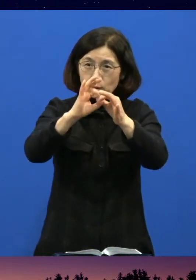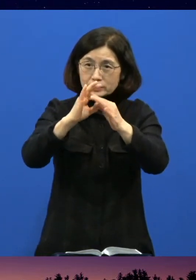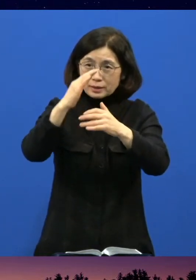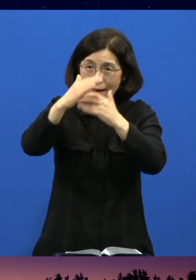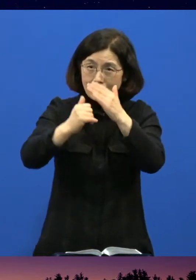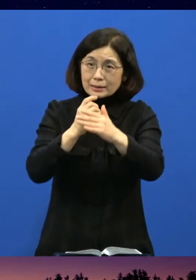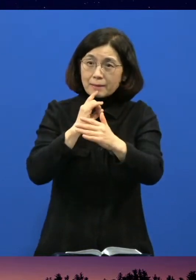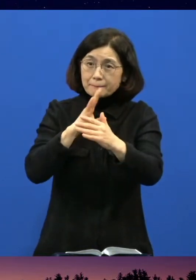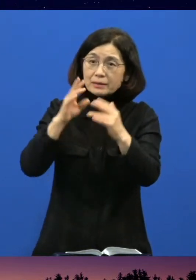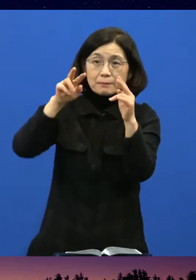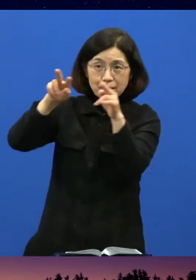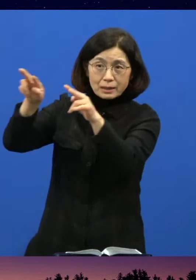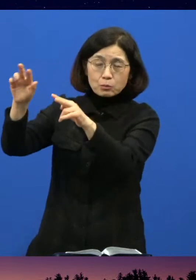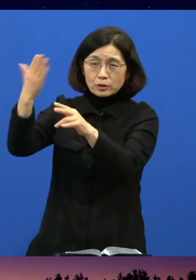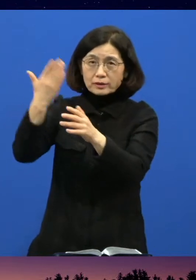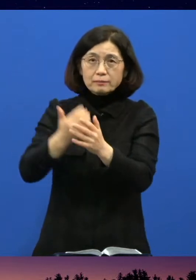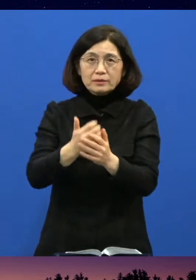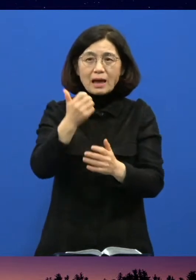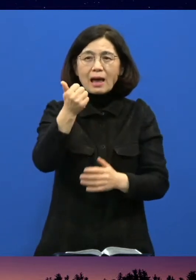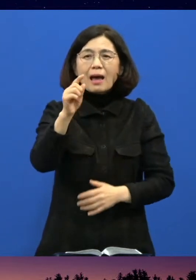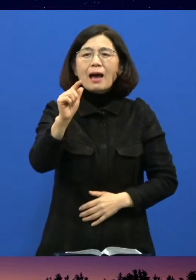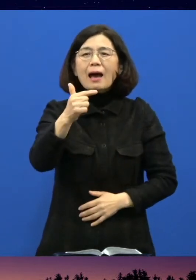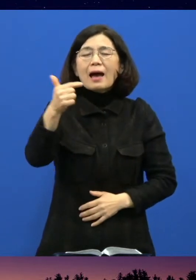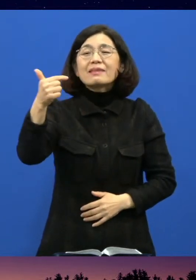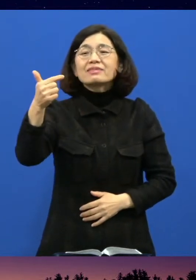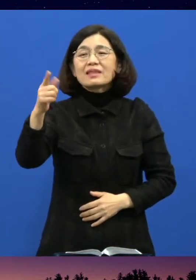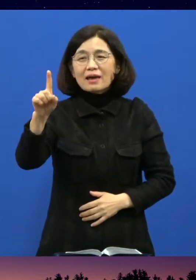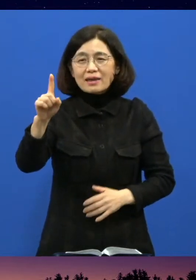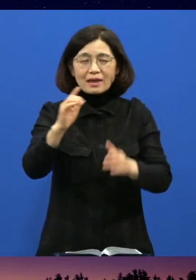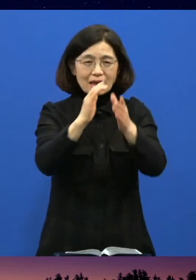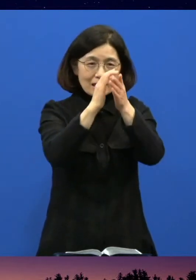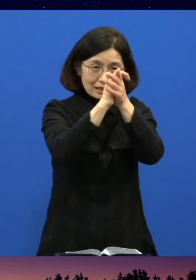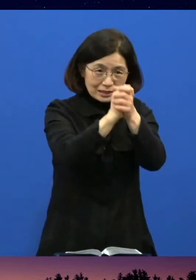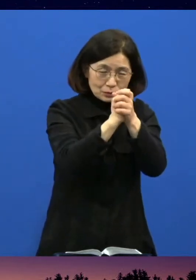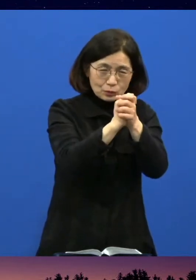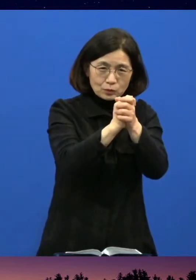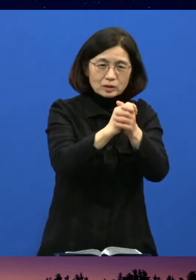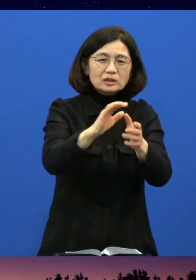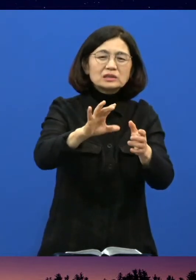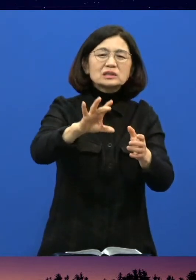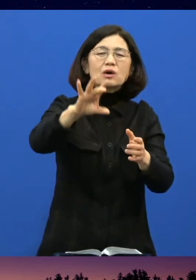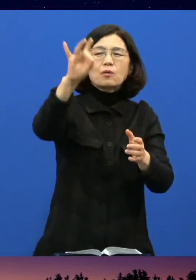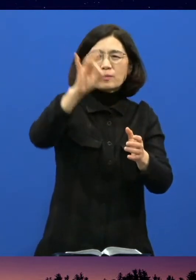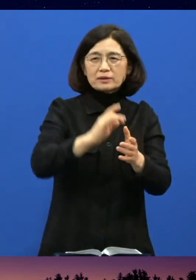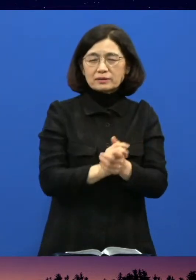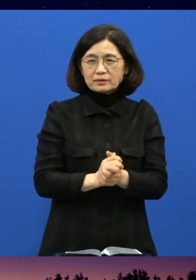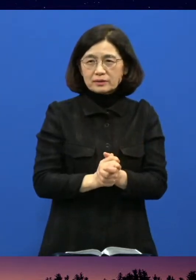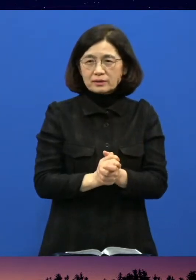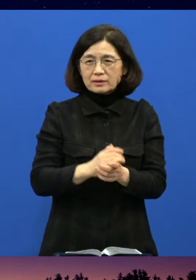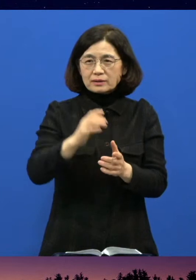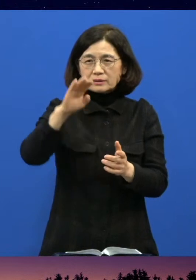한나의 기도도 마찬가지예요. 처음에는 번인나로 인하여 기도가 시작된 거예요. 열받게 해가지고.